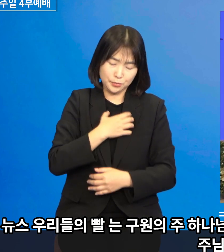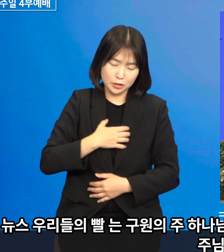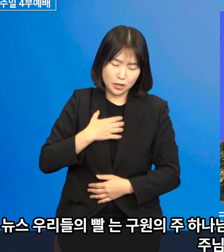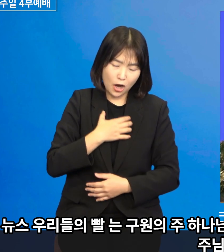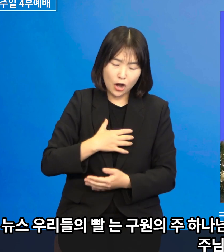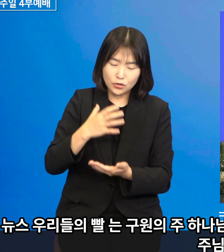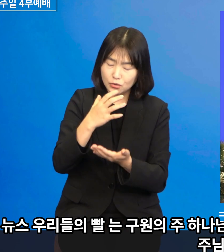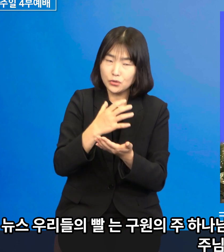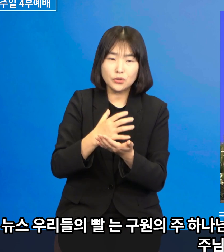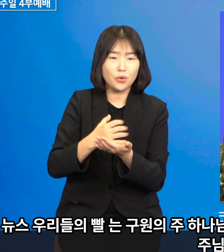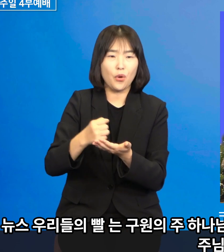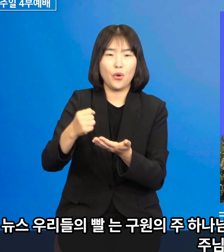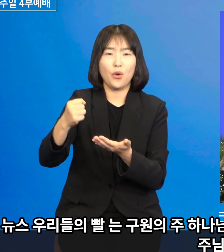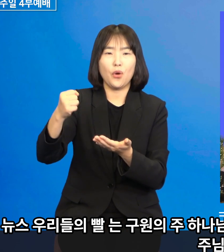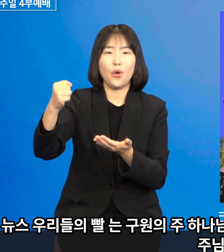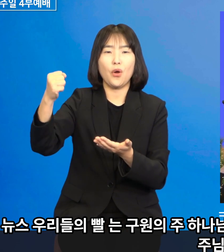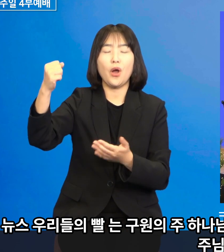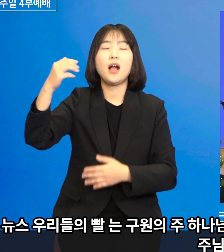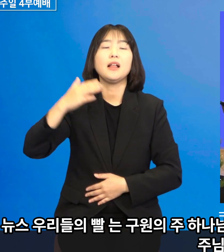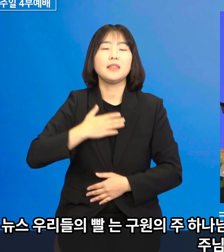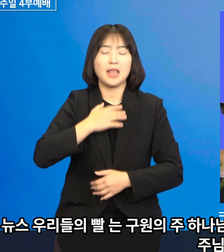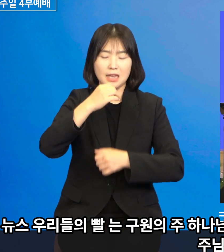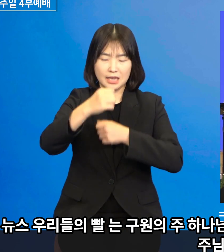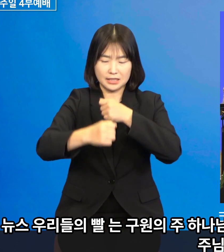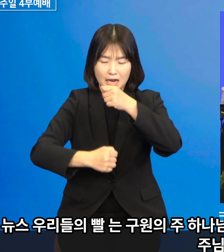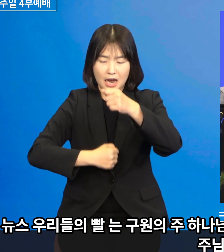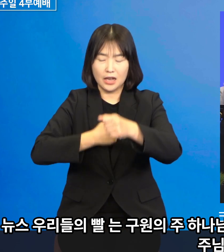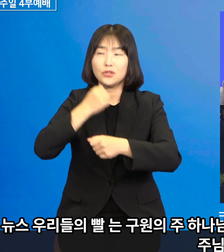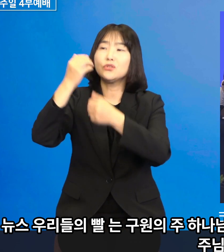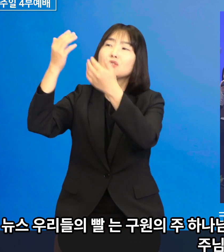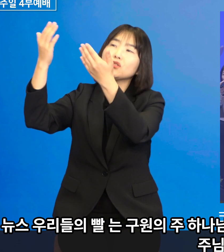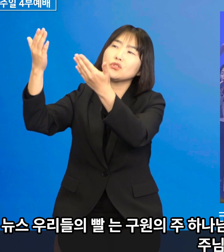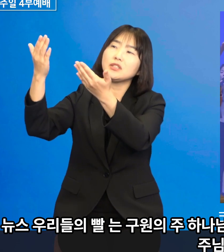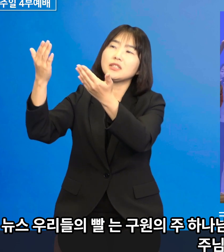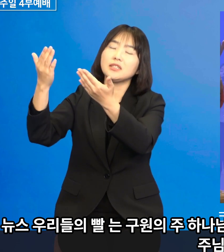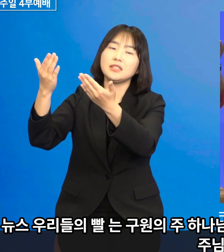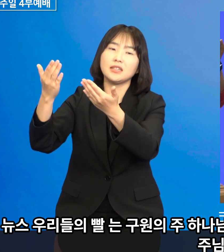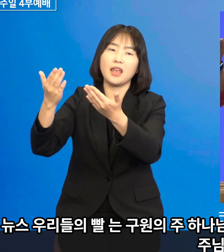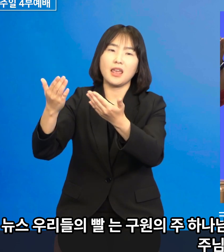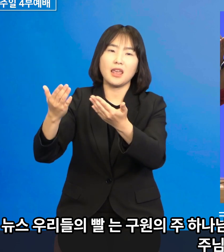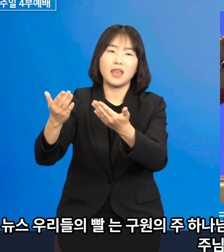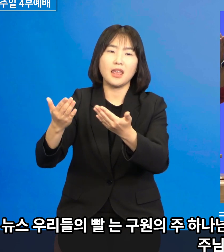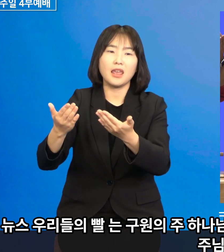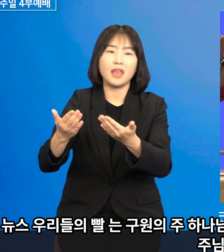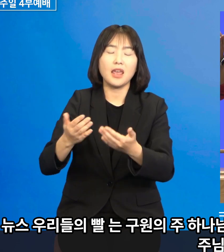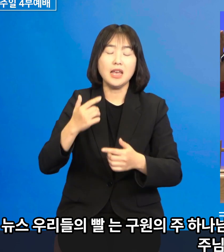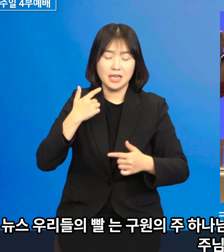슬픔을 거두고 내게 자유 주시네.